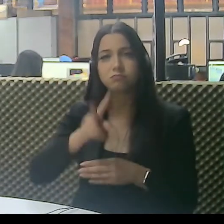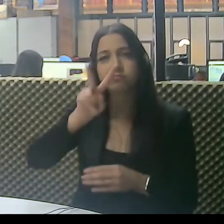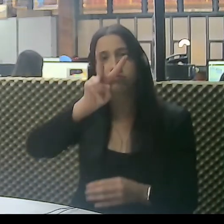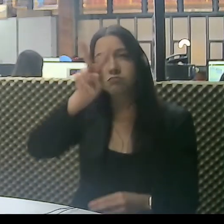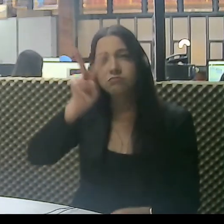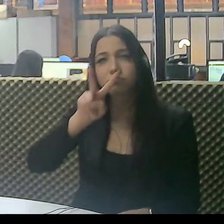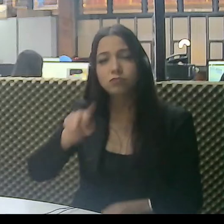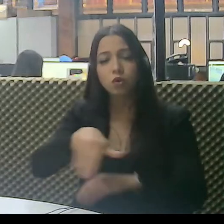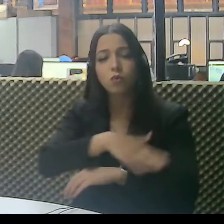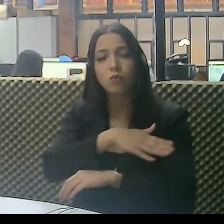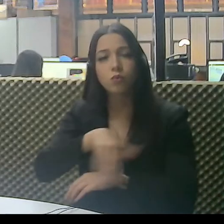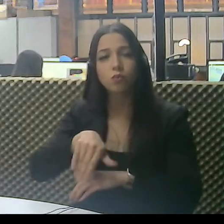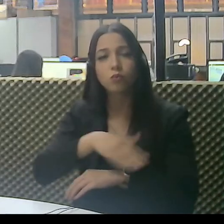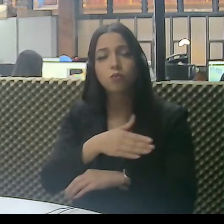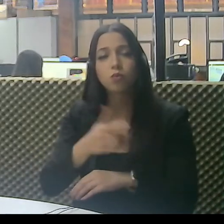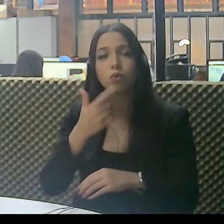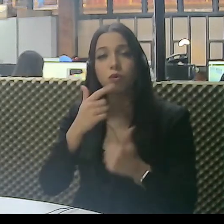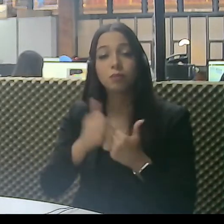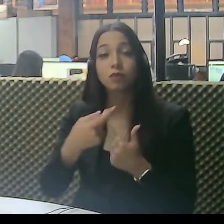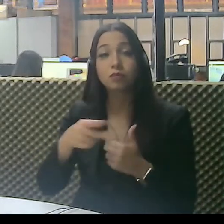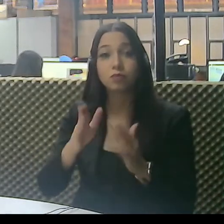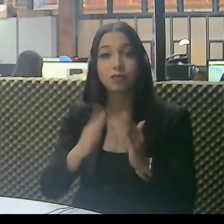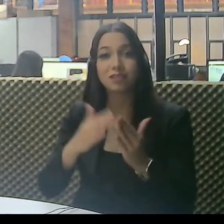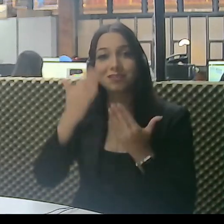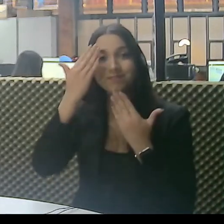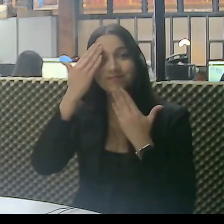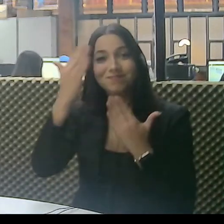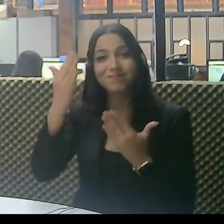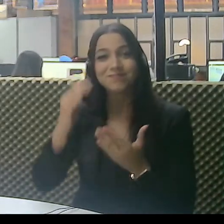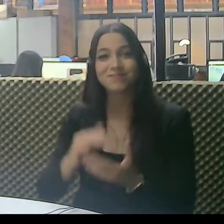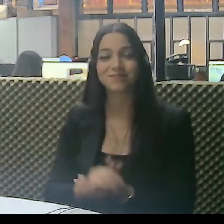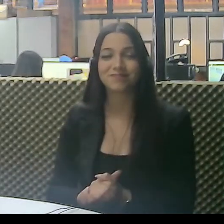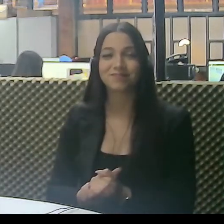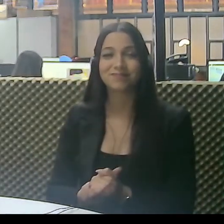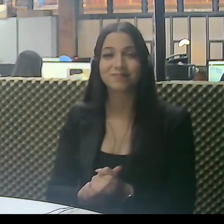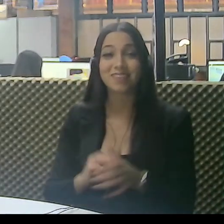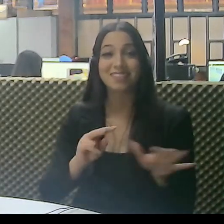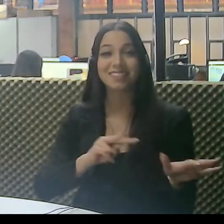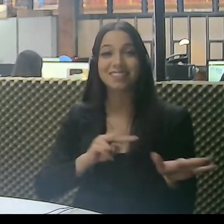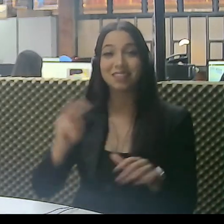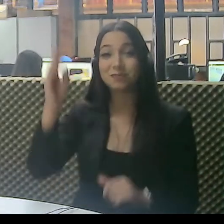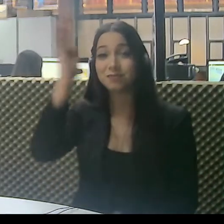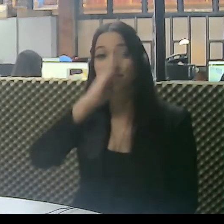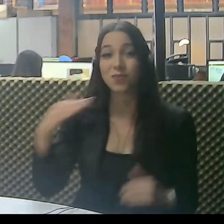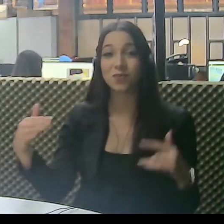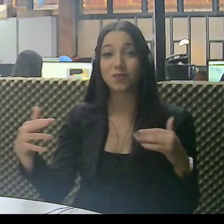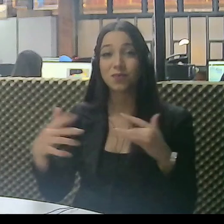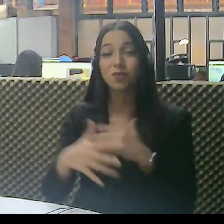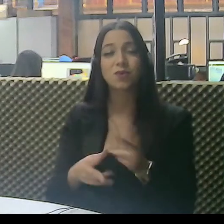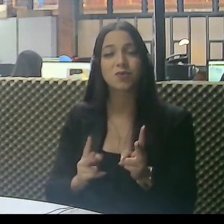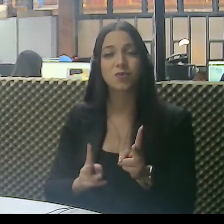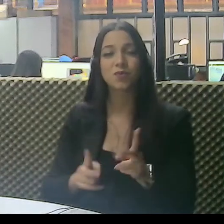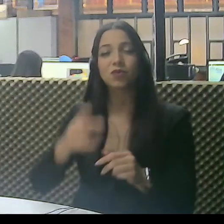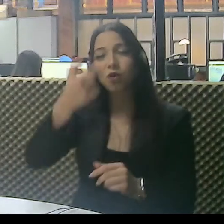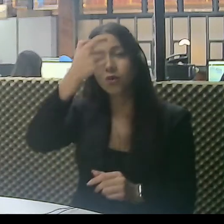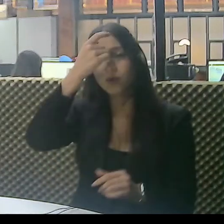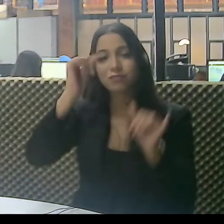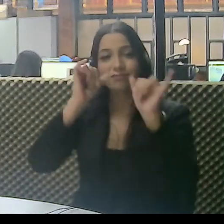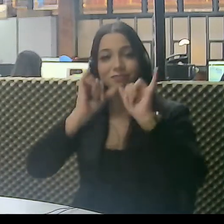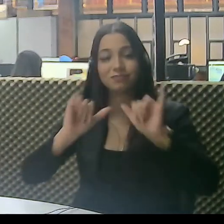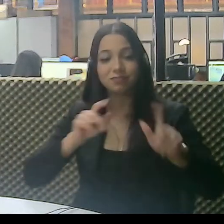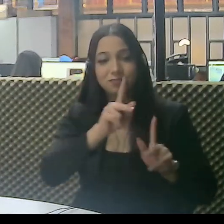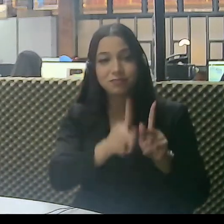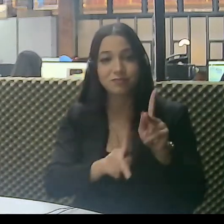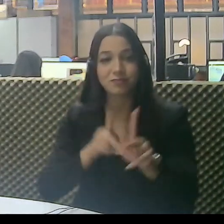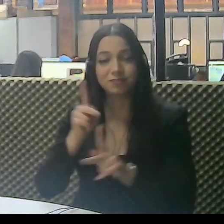qual o endereço que estará mais perto de você. Obrigada! Semana Nacional do Trânsito continua conscientizando a